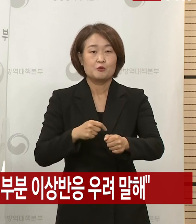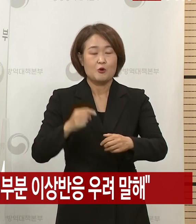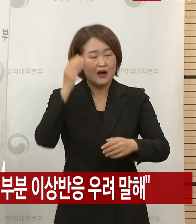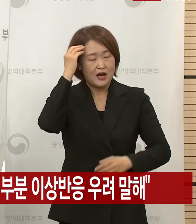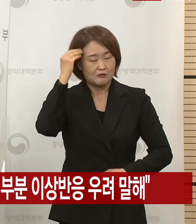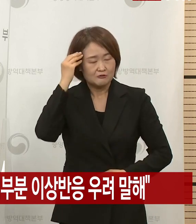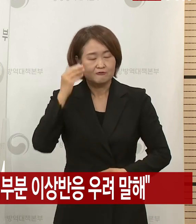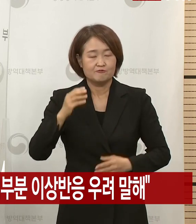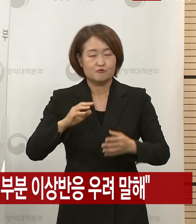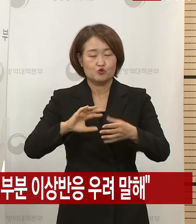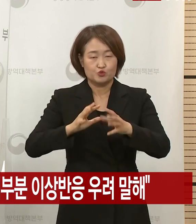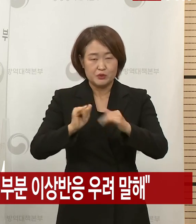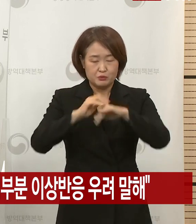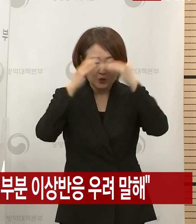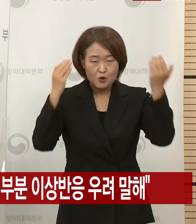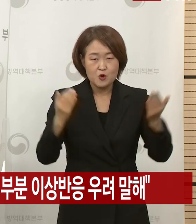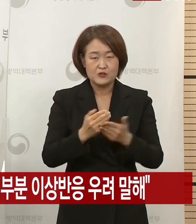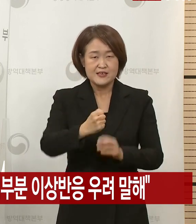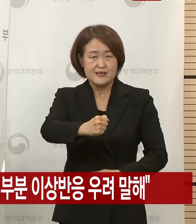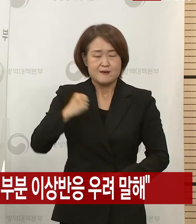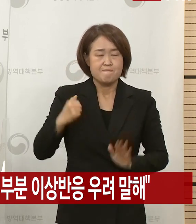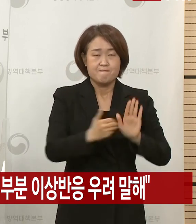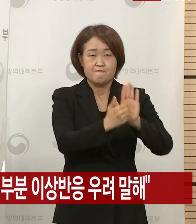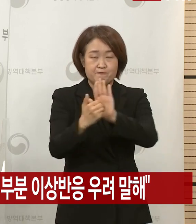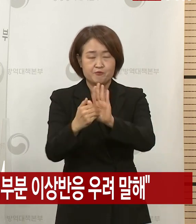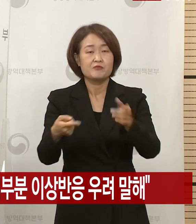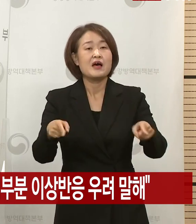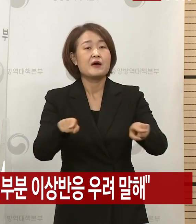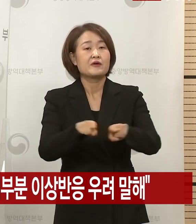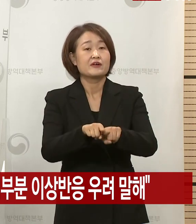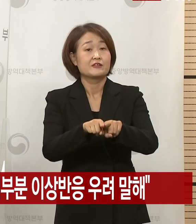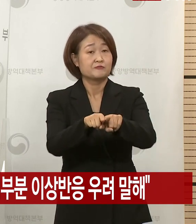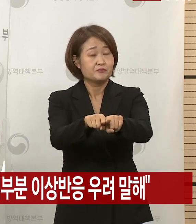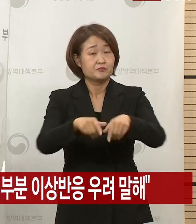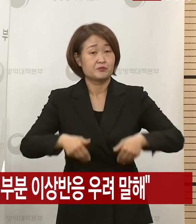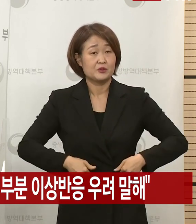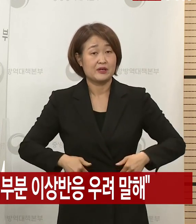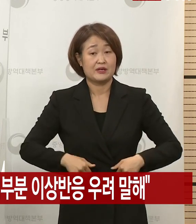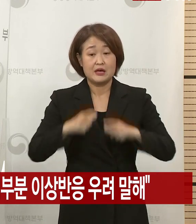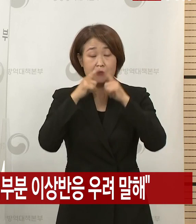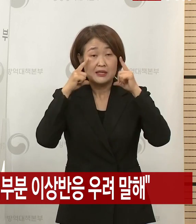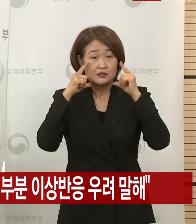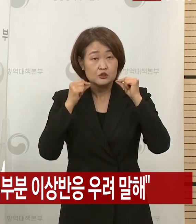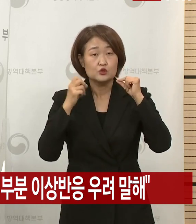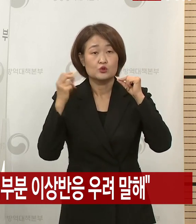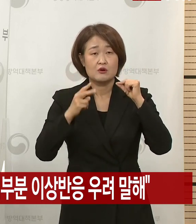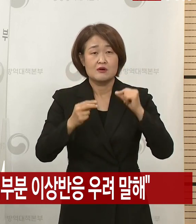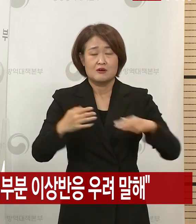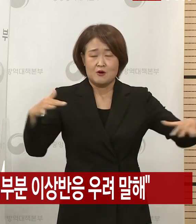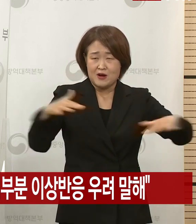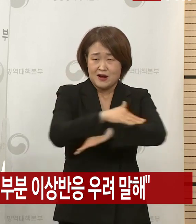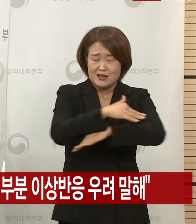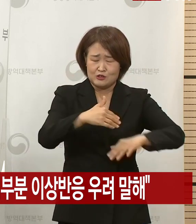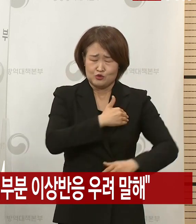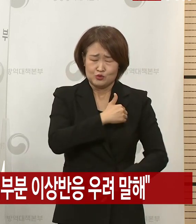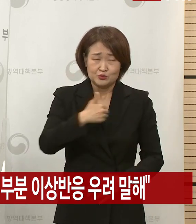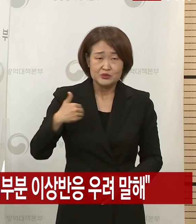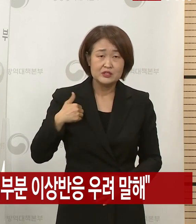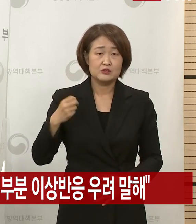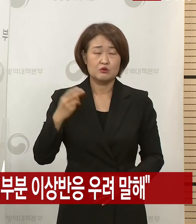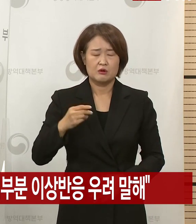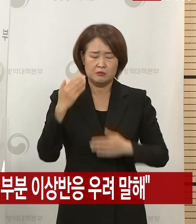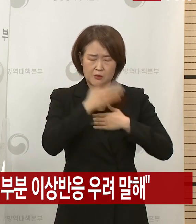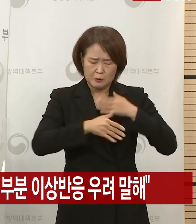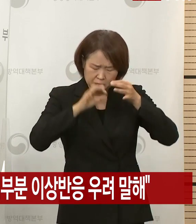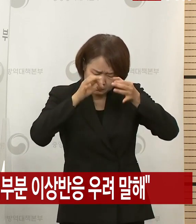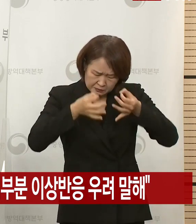두 가지 노력을 동시에 추진해야 합니다. 마스크 착용, 충분한 환기, 그리고 의심 증상